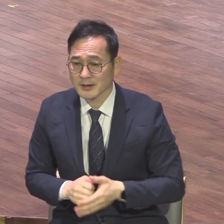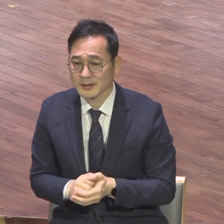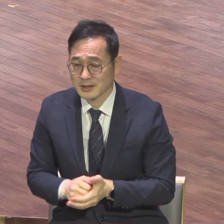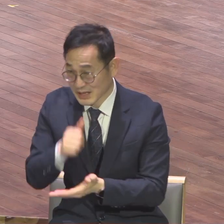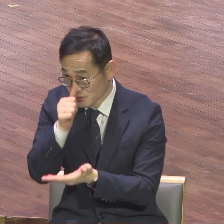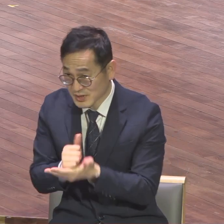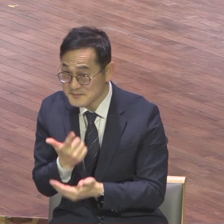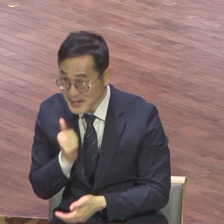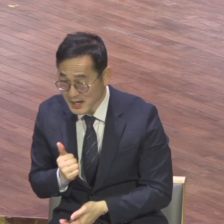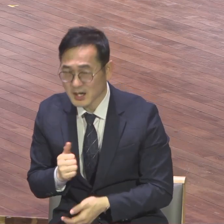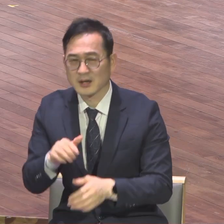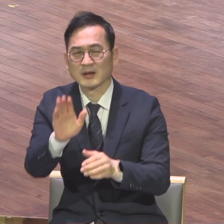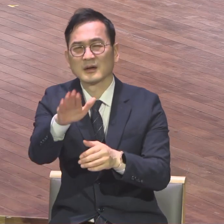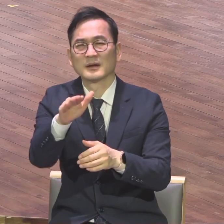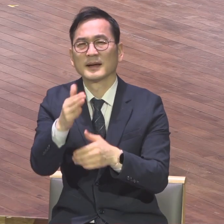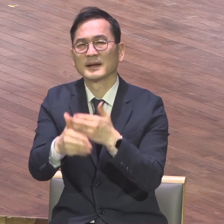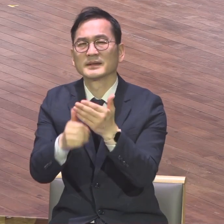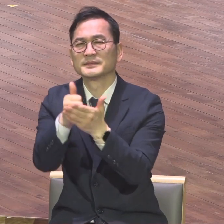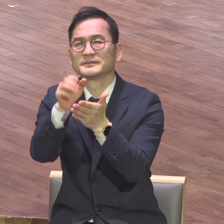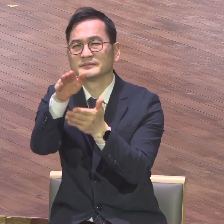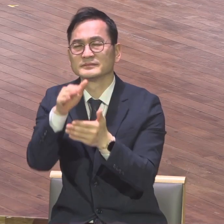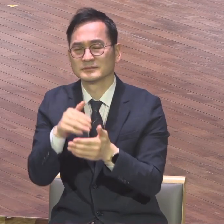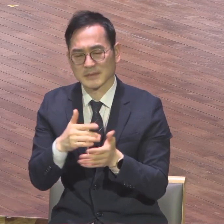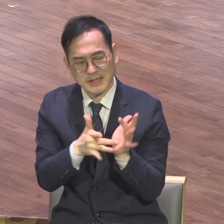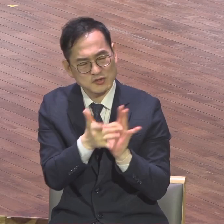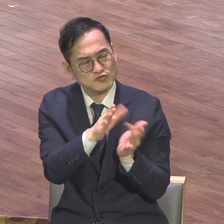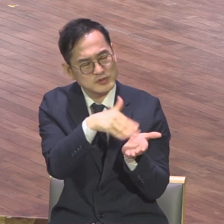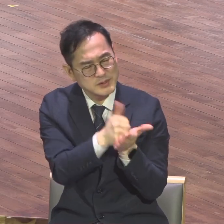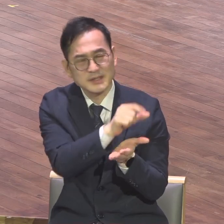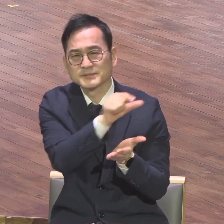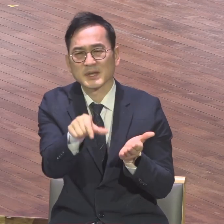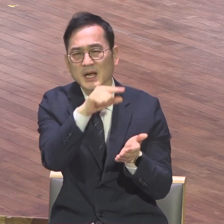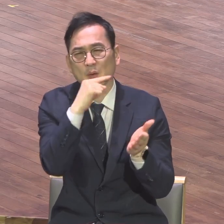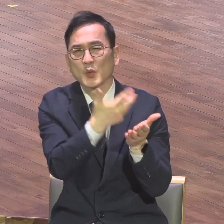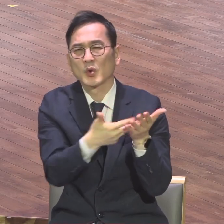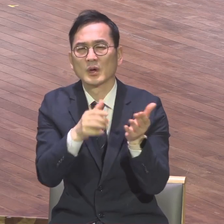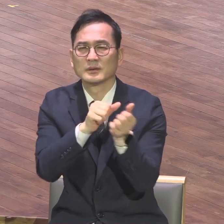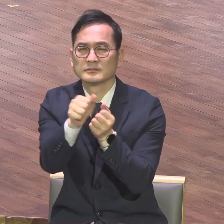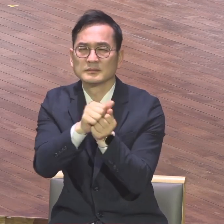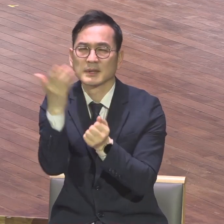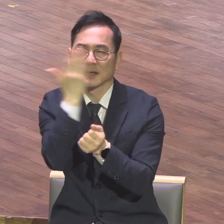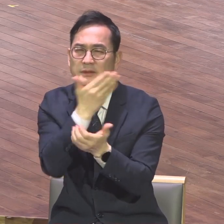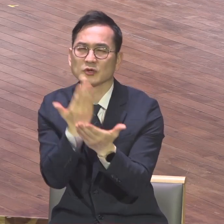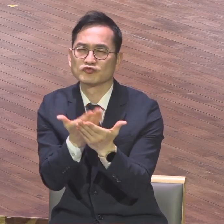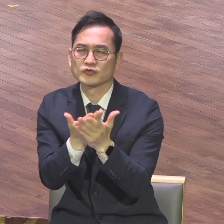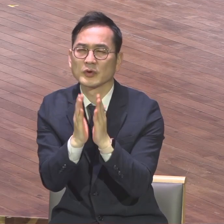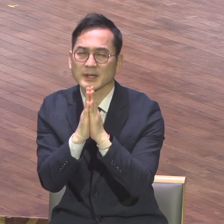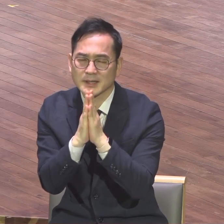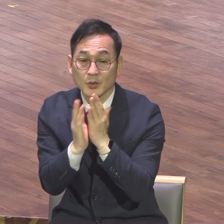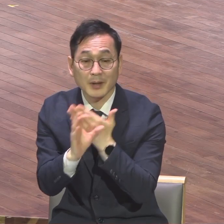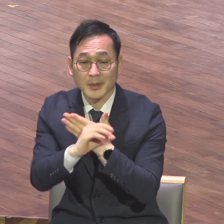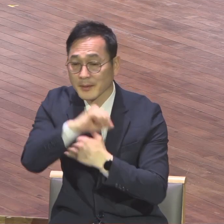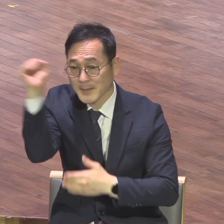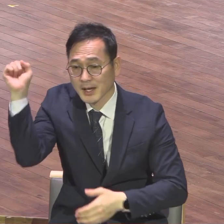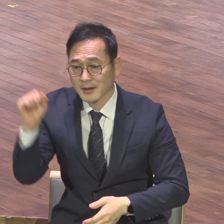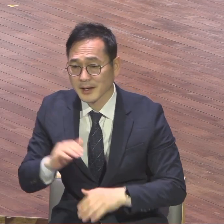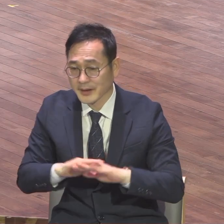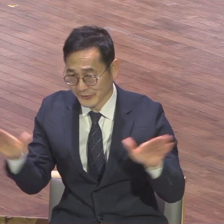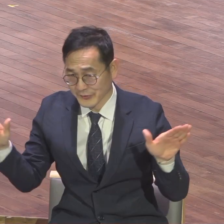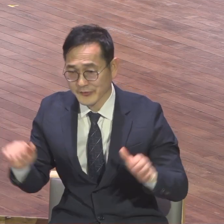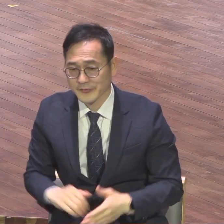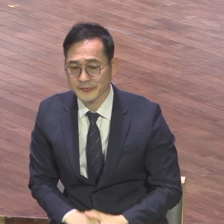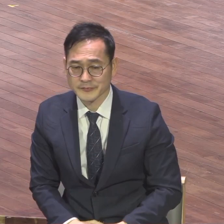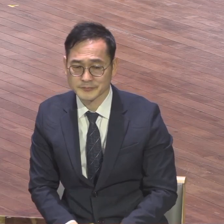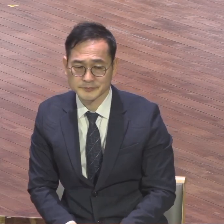지었으면 주여 한 주간 동안 지은 죄를 예수 그리스도의 십자가 보혈로 용서하여 주옵소서. 그러면 용서받는